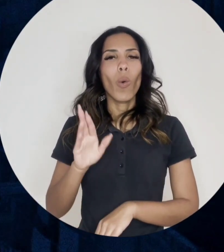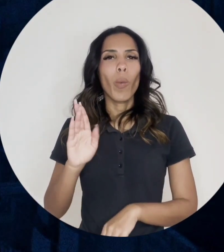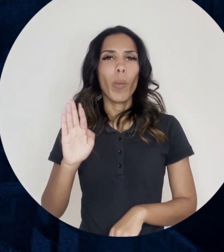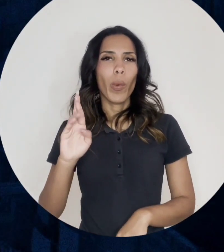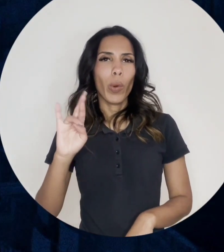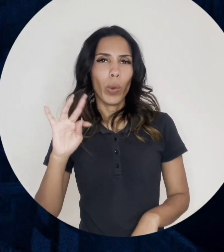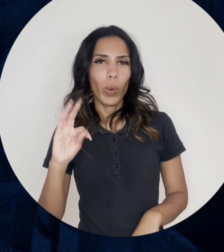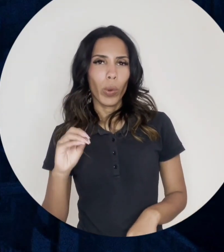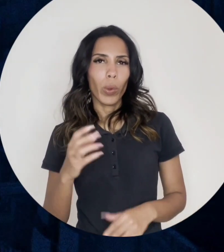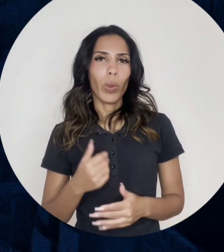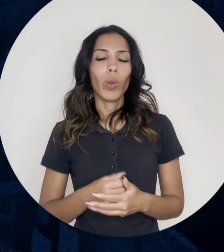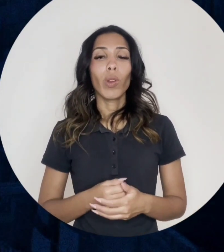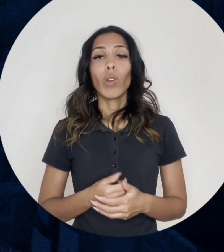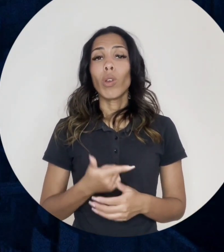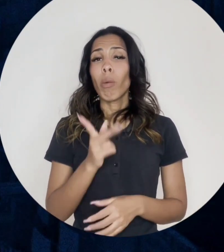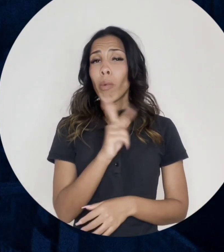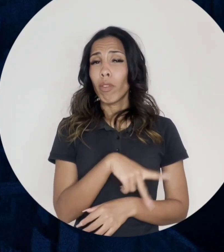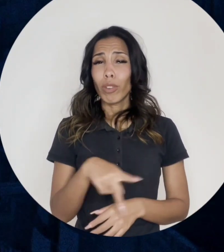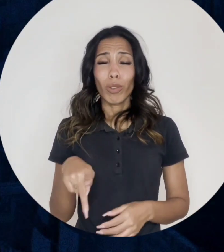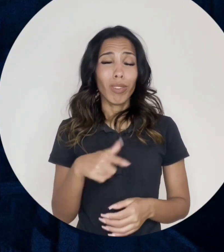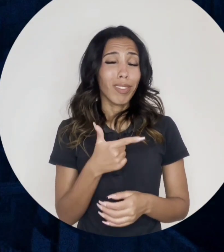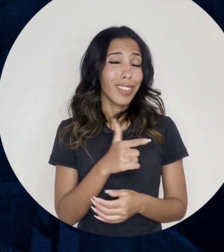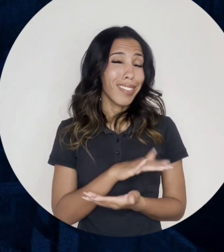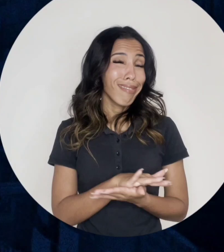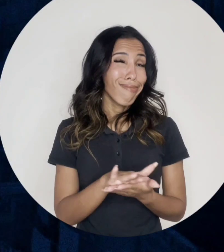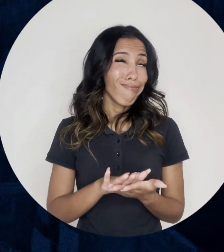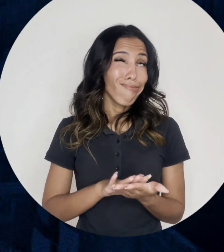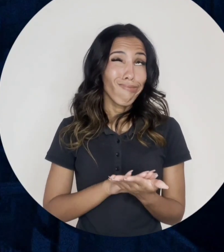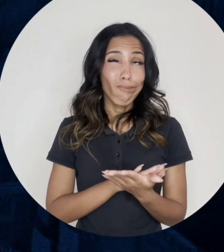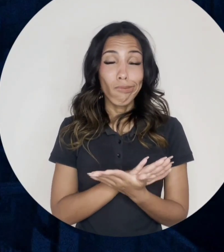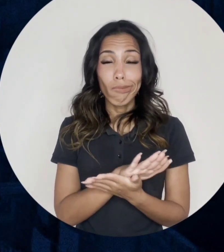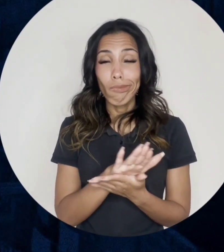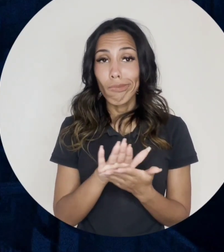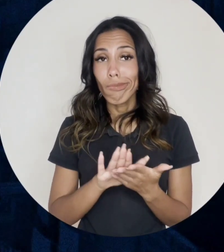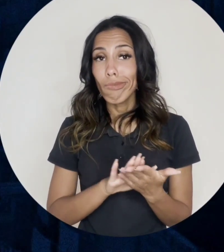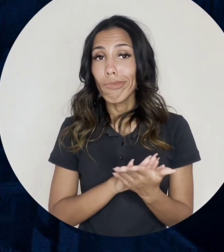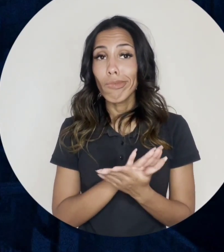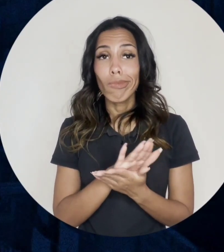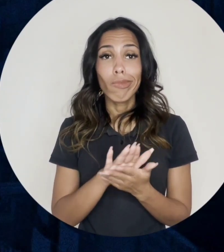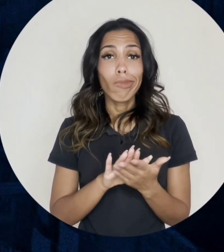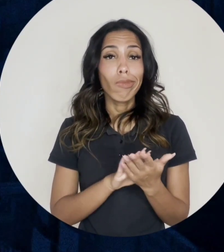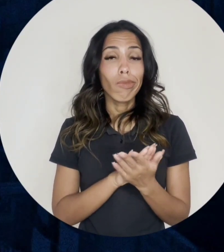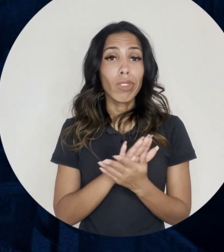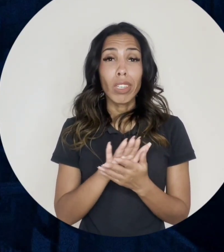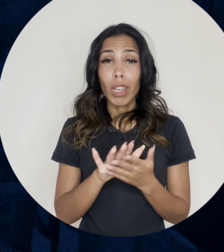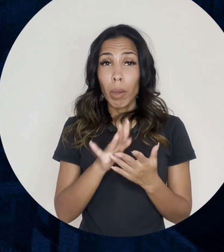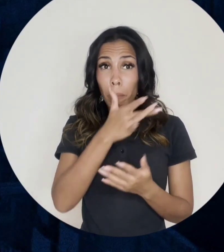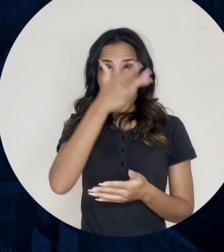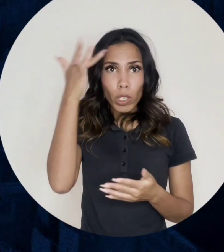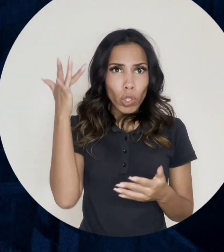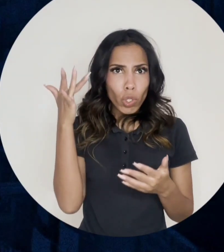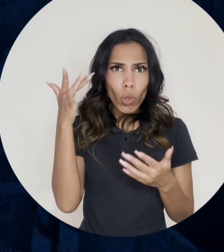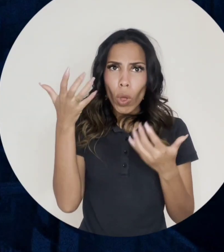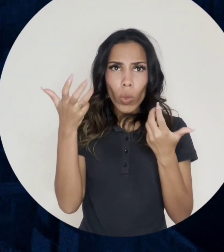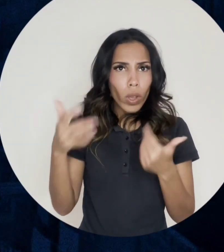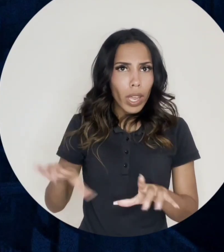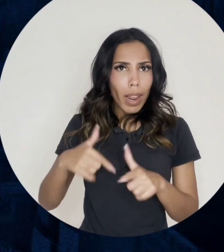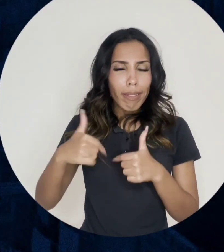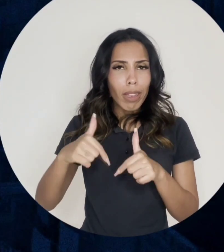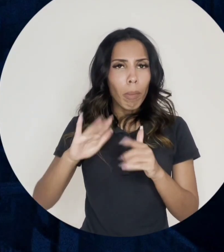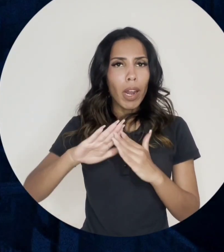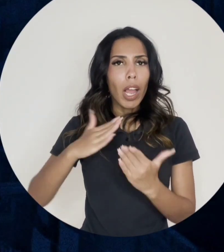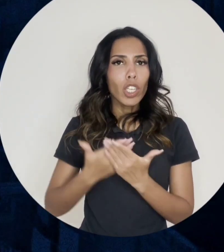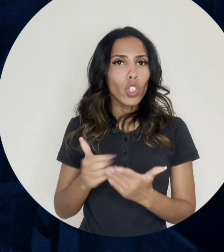queria fazer alguma, não tinha professor, não tinha nada lá. Porque ninguém queria trabalhar em escola de favela. Engraçado.